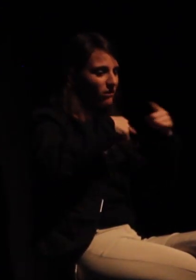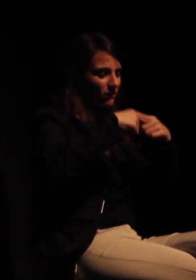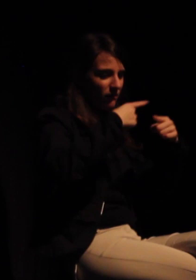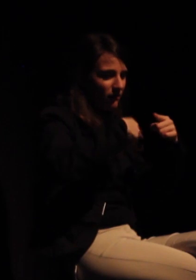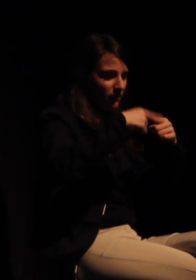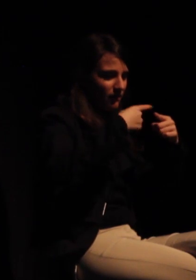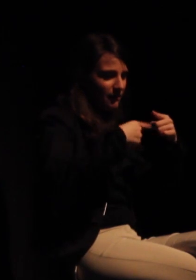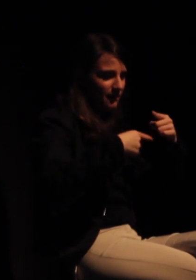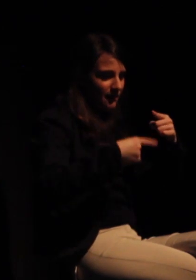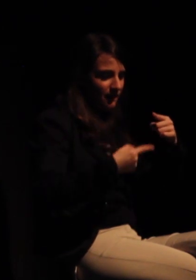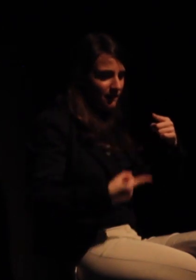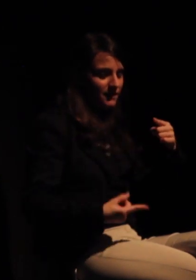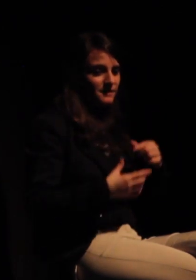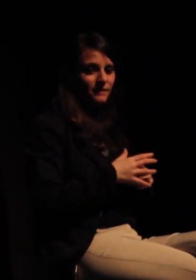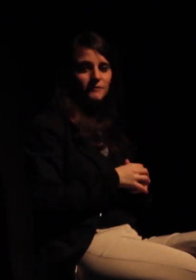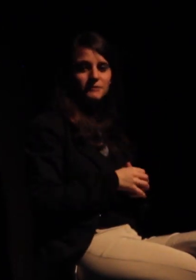e vai enganando até o fim.